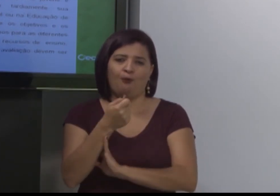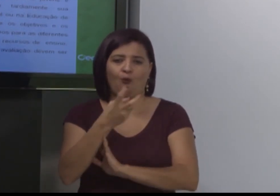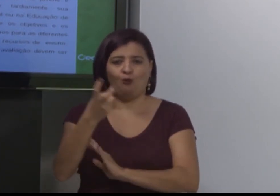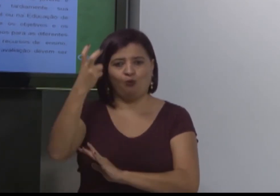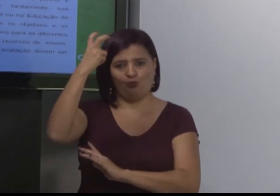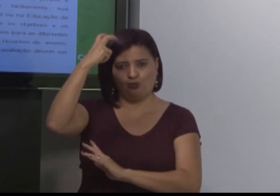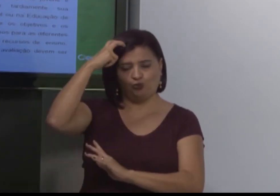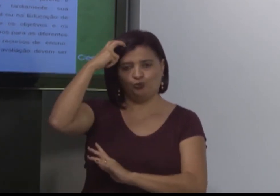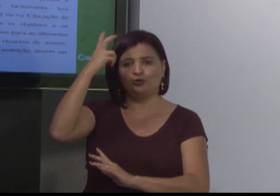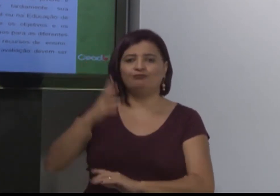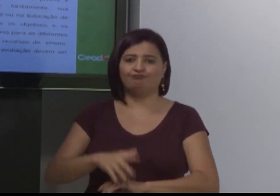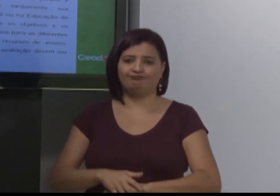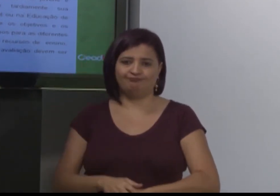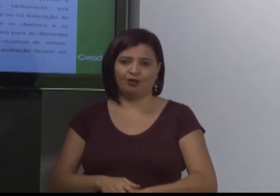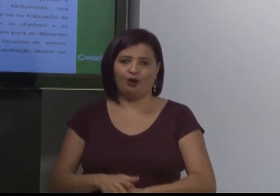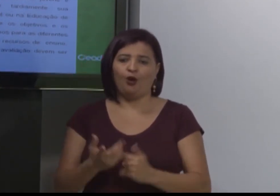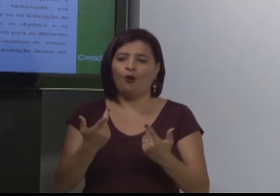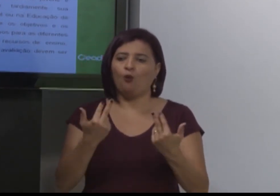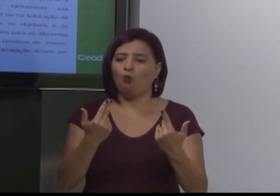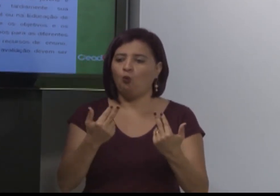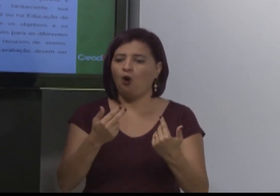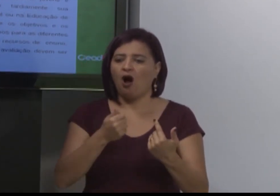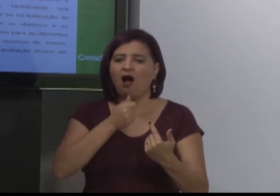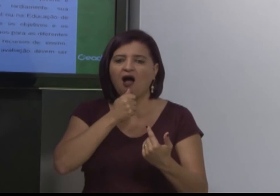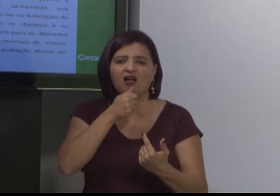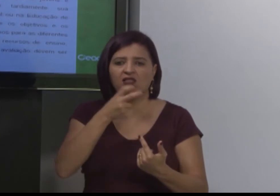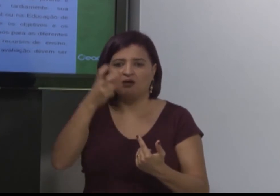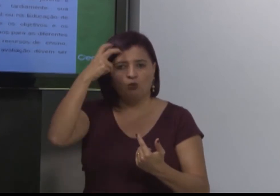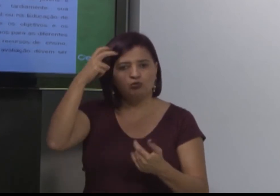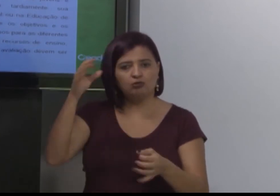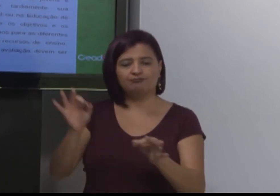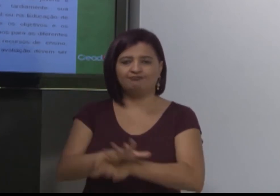é que o surdo tenha contato com a cultura,